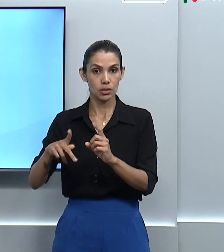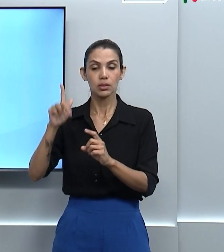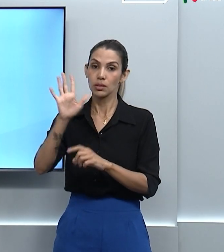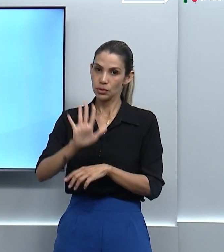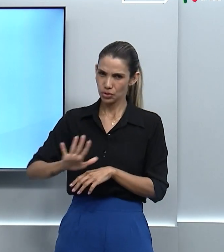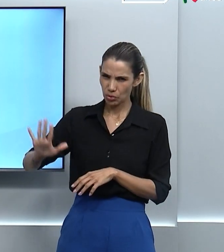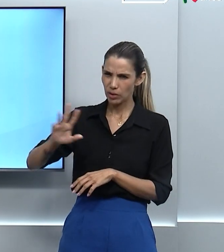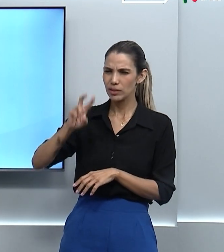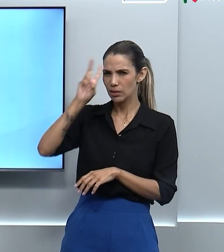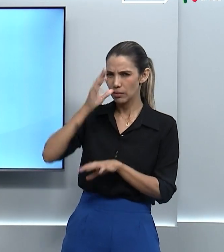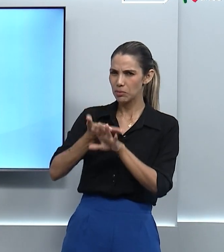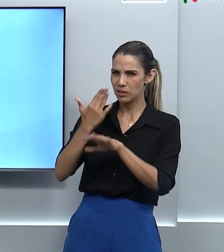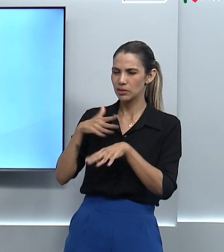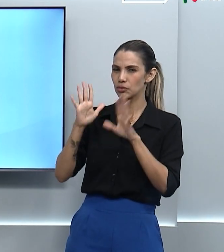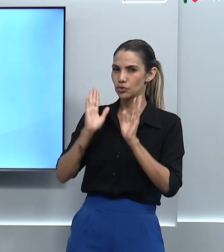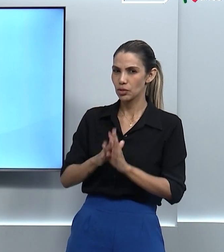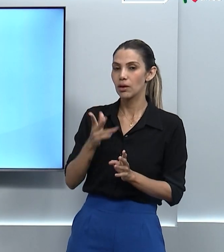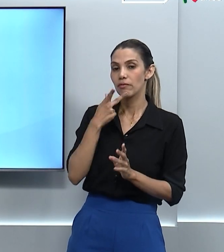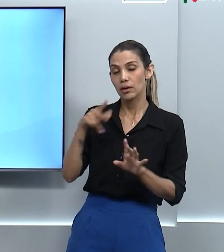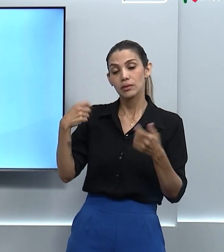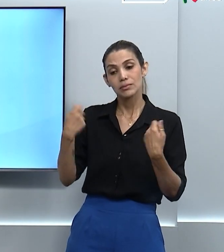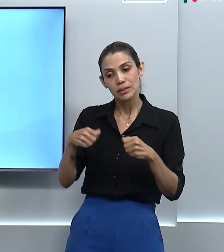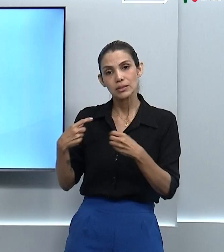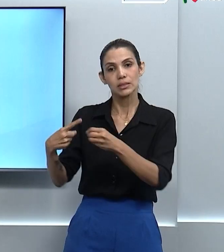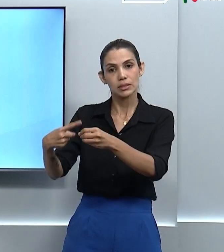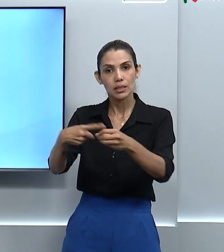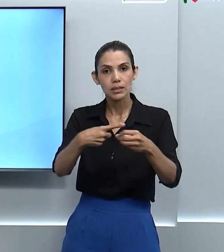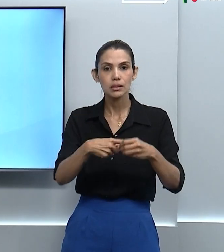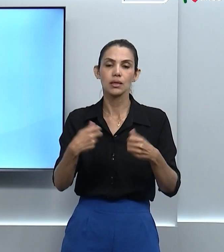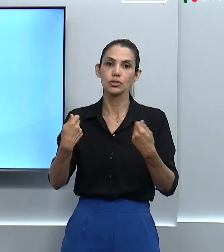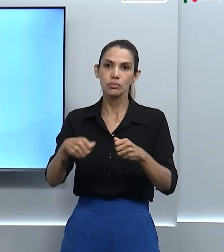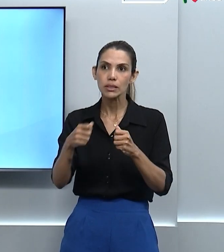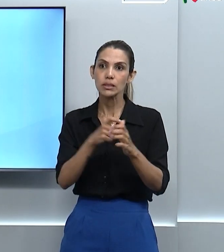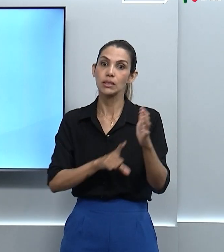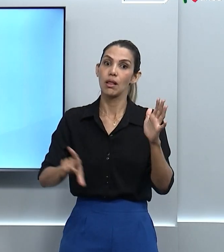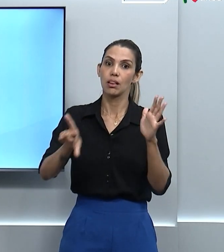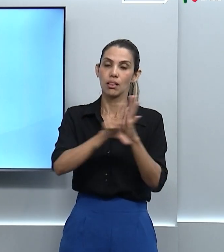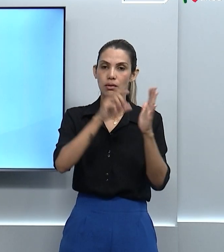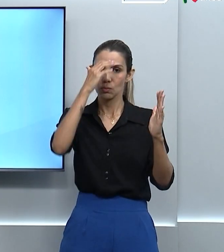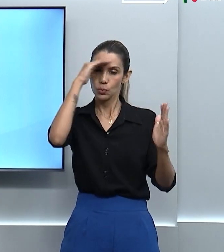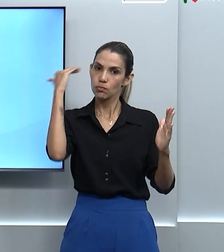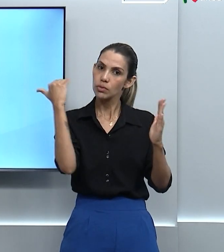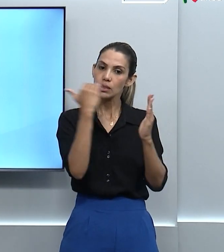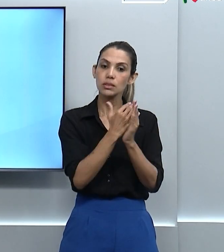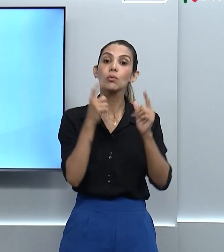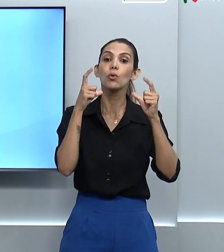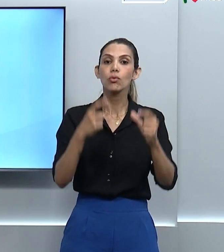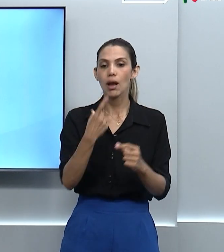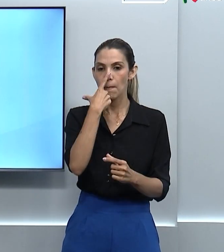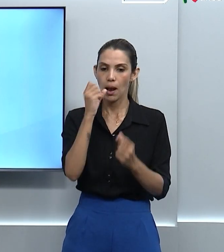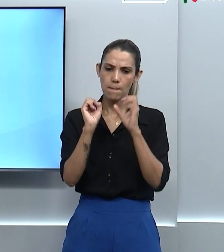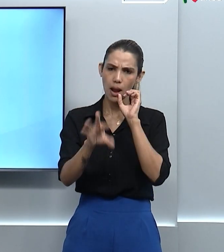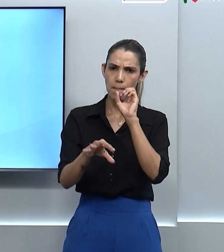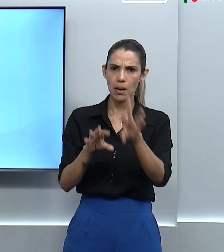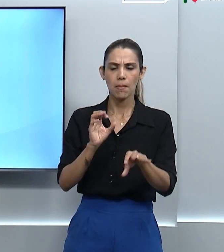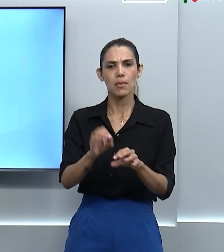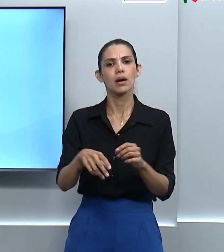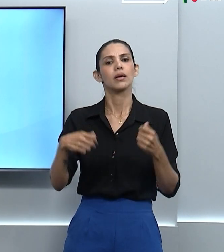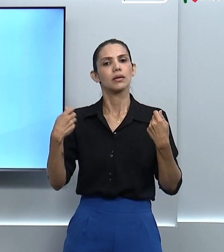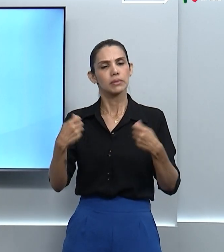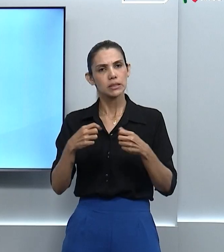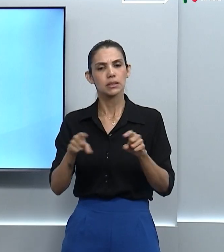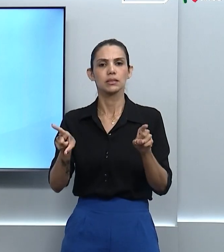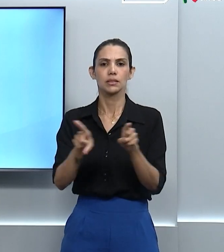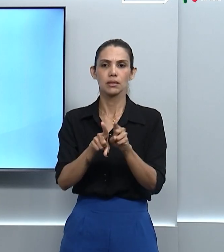aqui algumas vezes, as cidades têm que regulamentar esse descarte dos resíduos sólidos, tem que regulamentar a